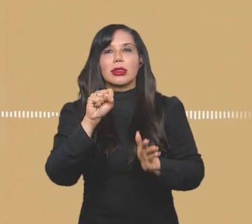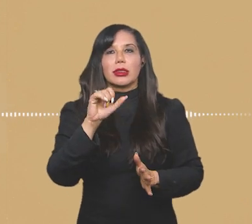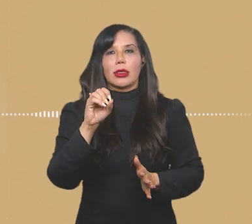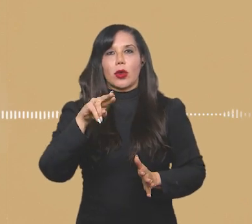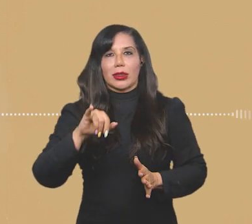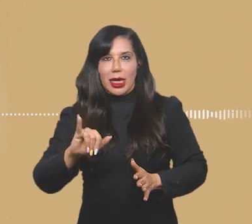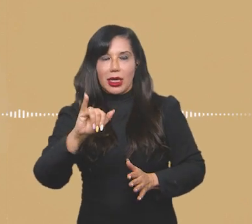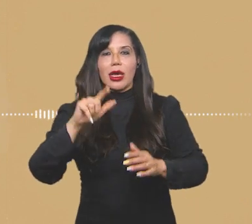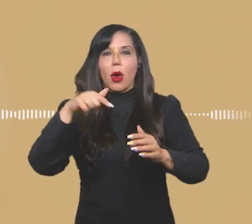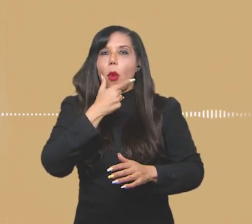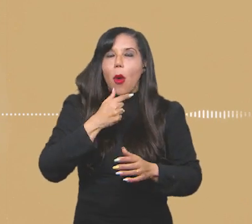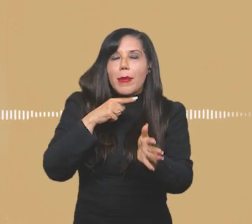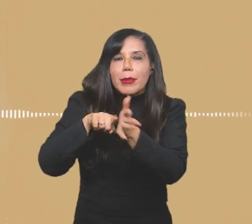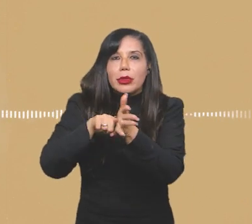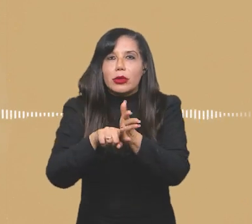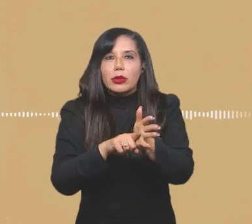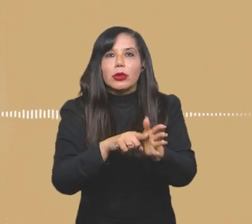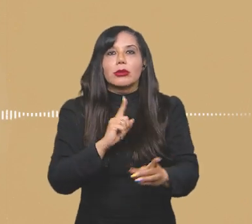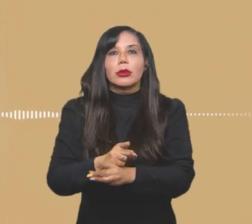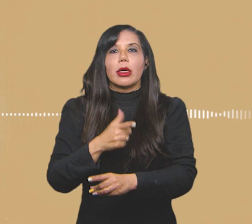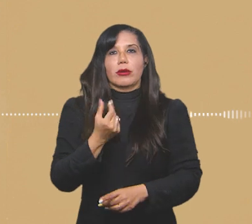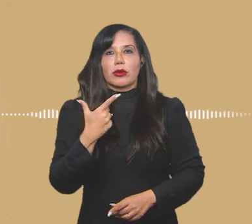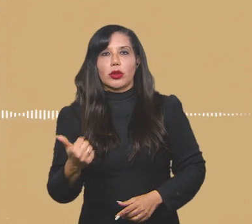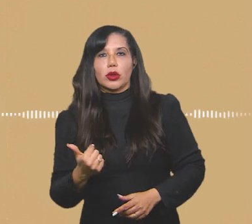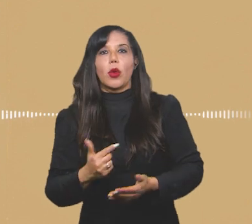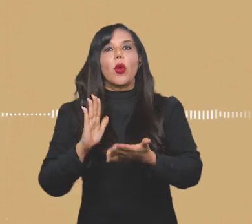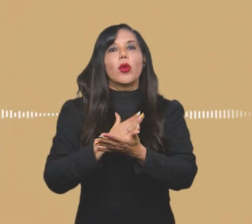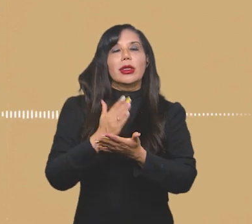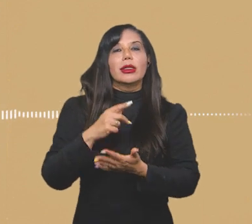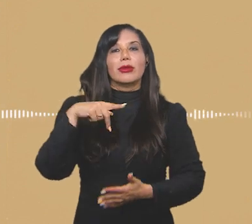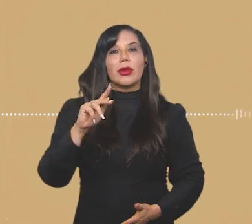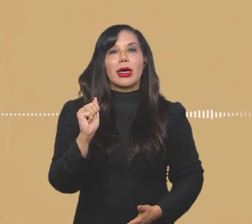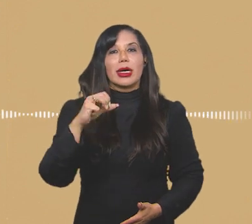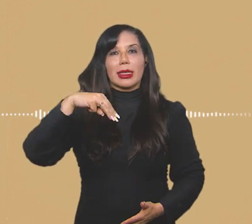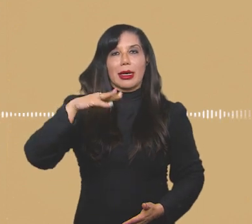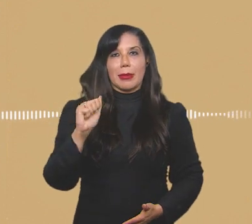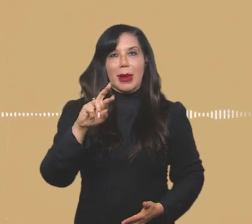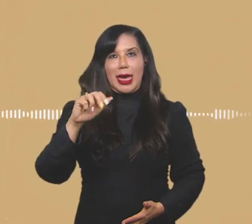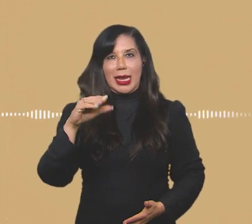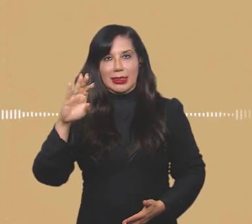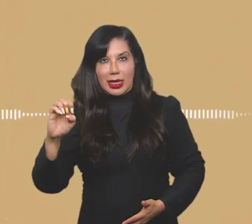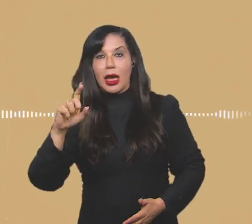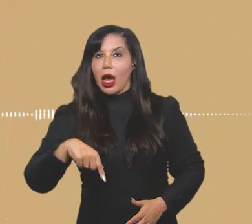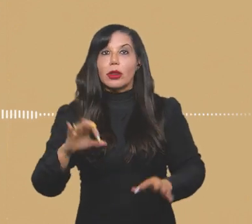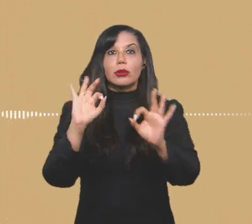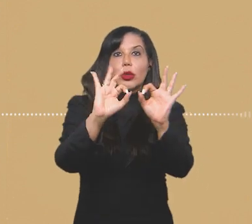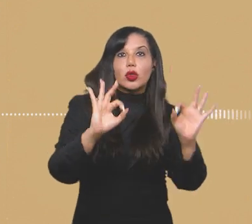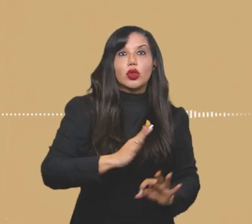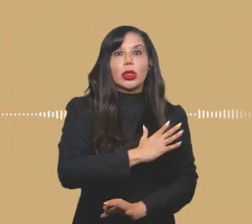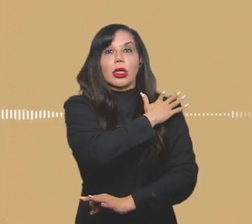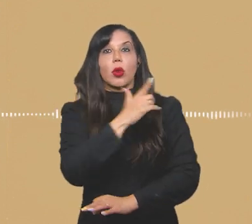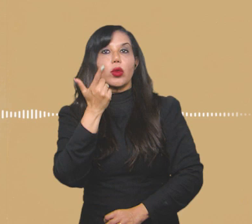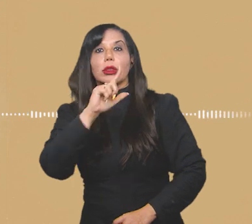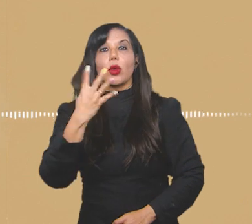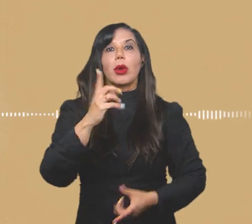pesquisador Sionei Ricardo Leão, que lançou em 2021 o livro Cambaracê, com K. E nenhum desses generais chegou